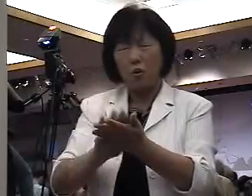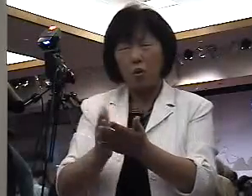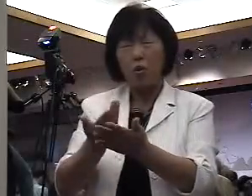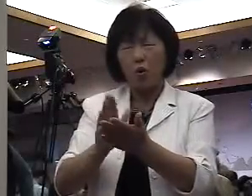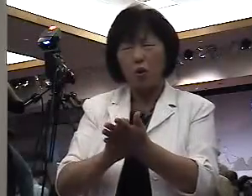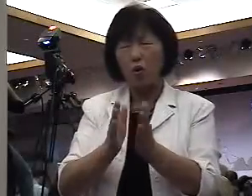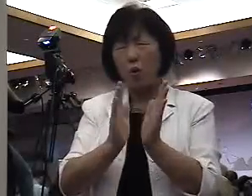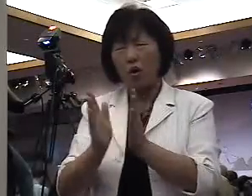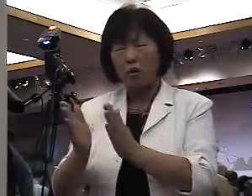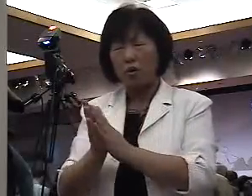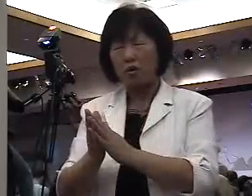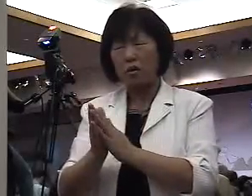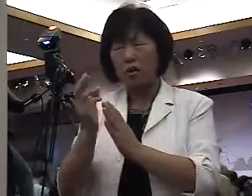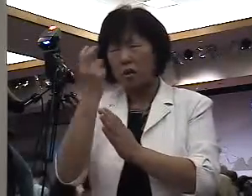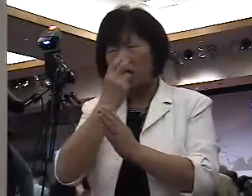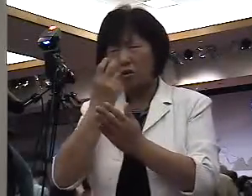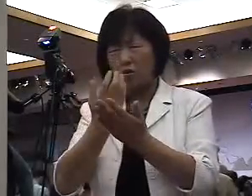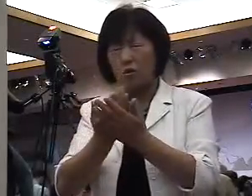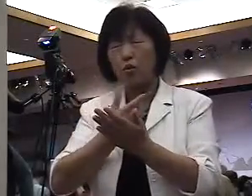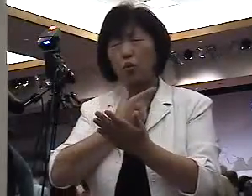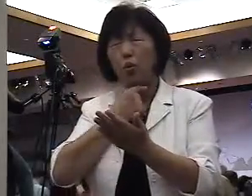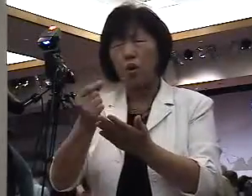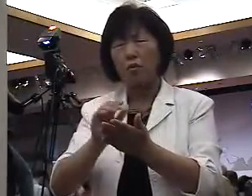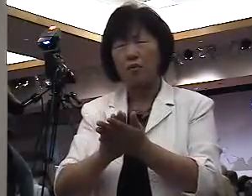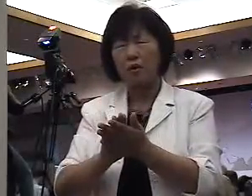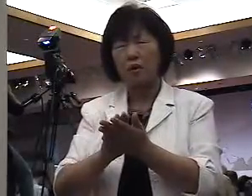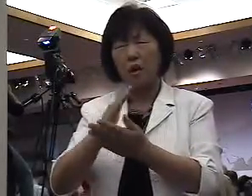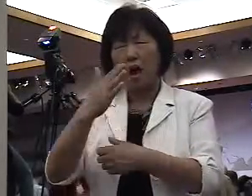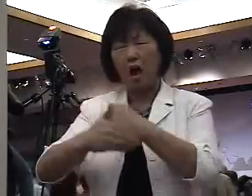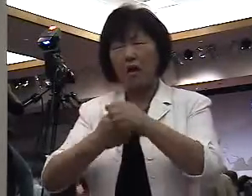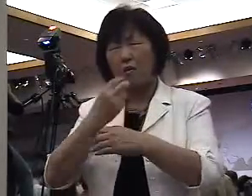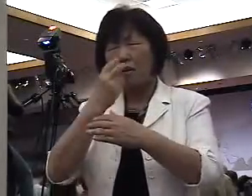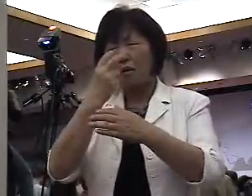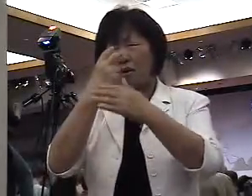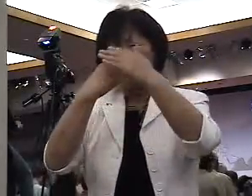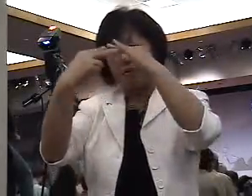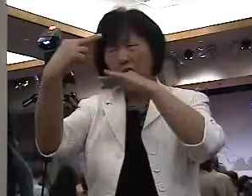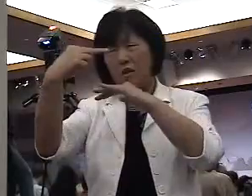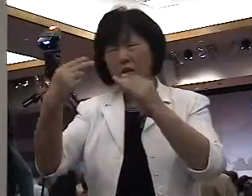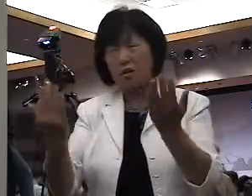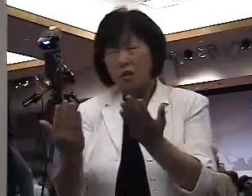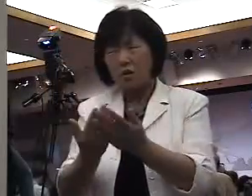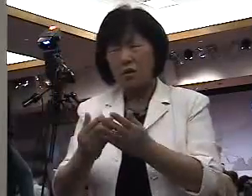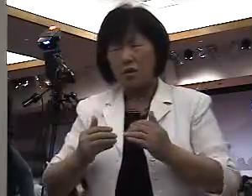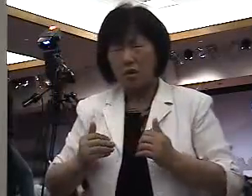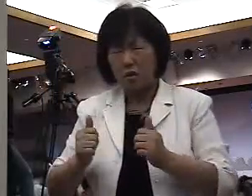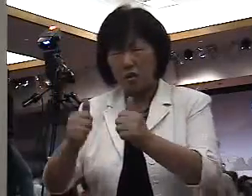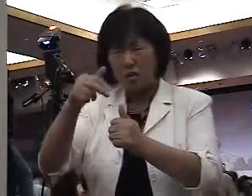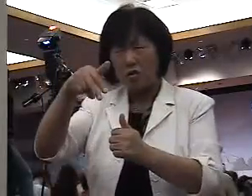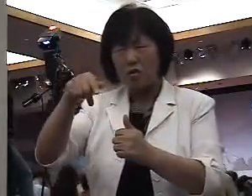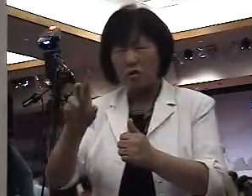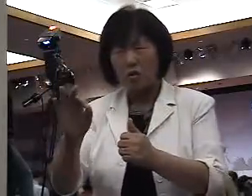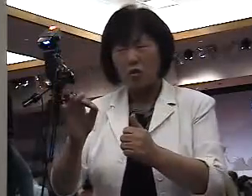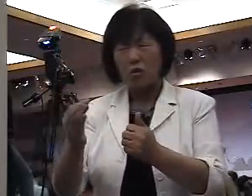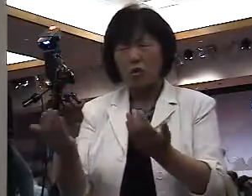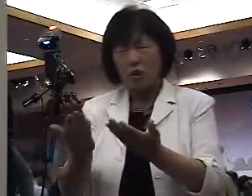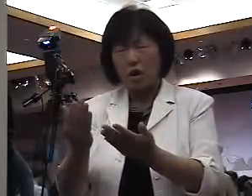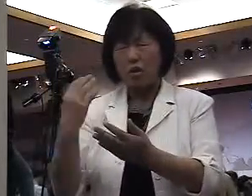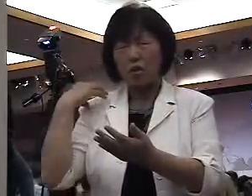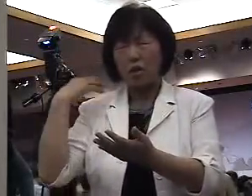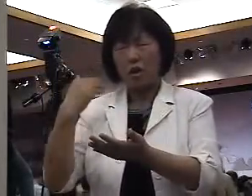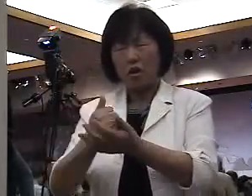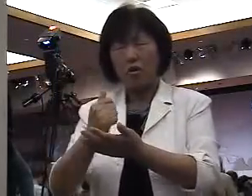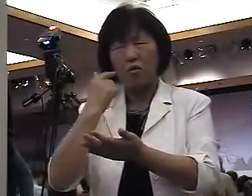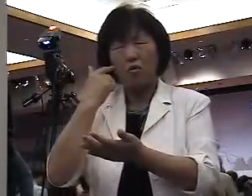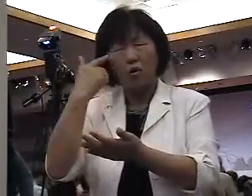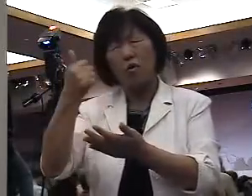지켜주시기를 원합니다. 아멘. 킹덤 기능의 비전 사역에 열정으로 헌신하시는 김승현 담임 목사님과